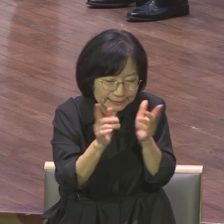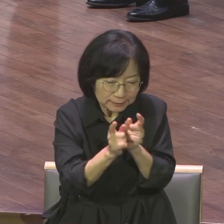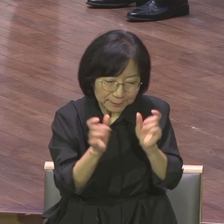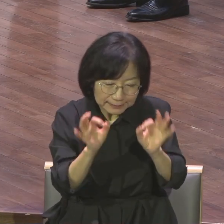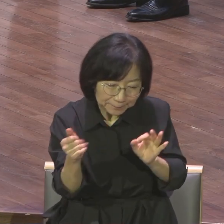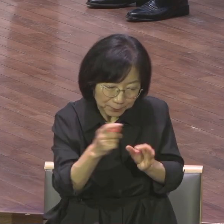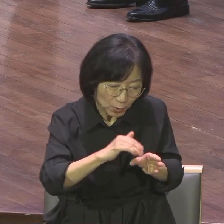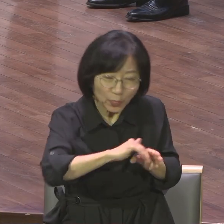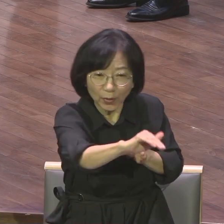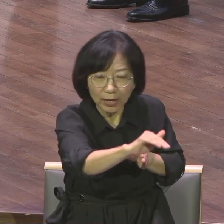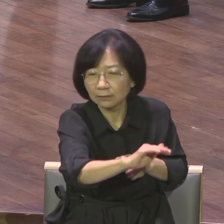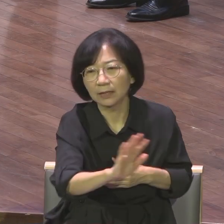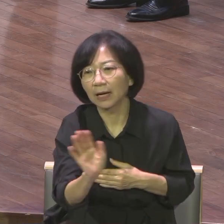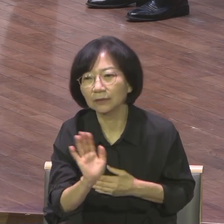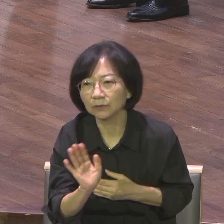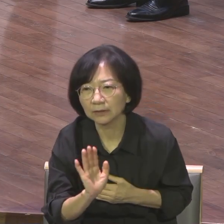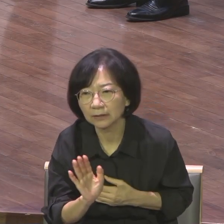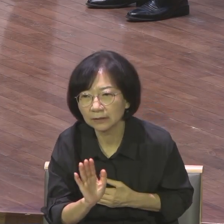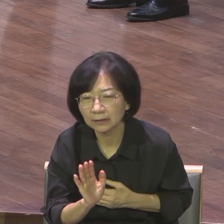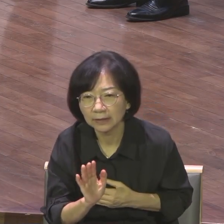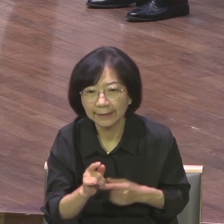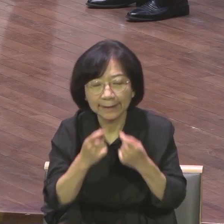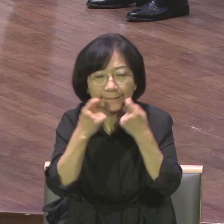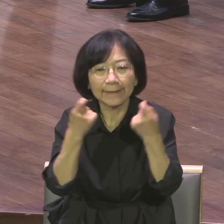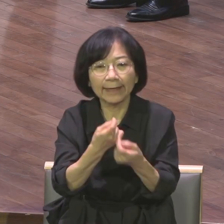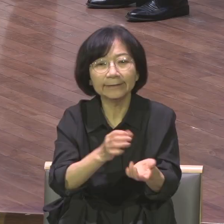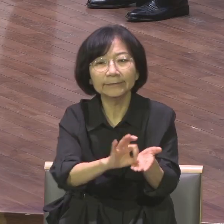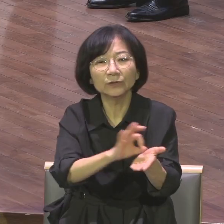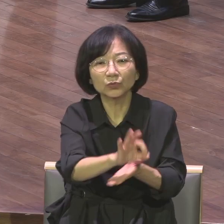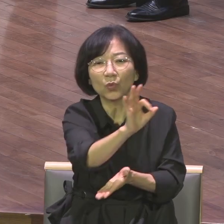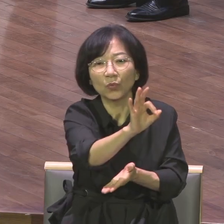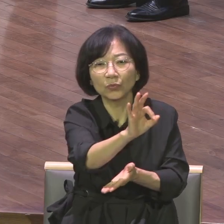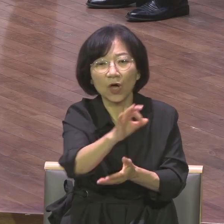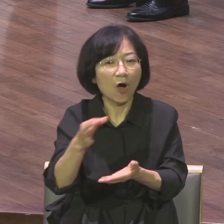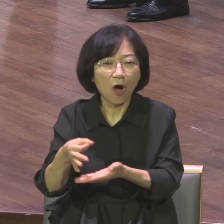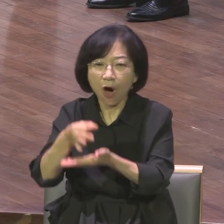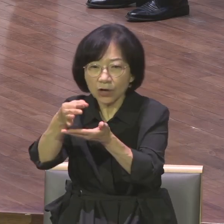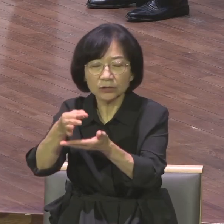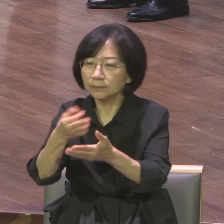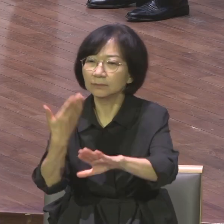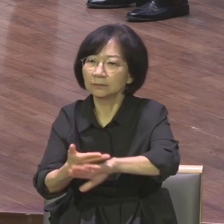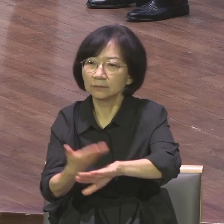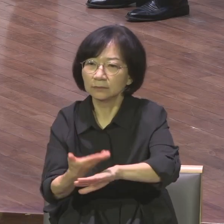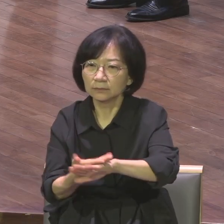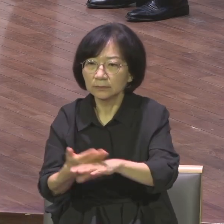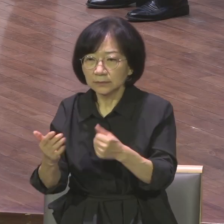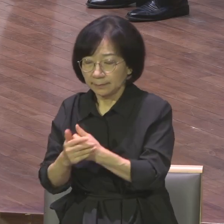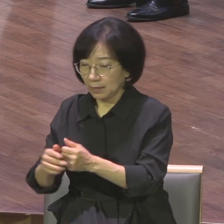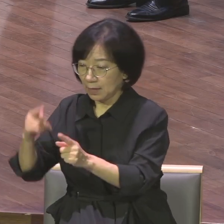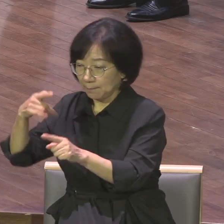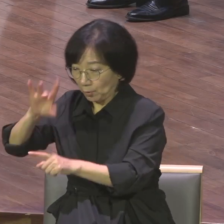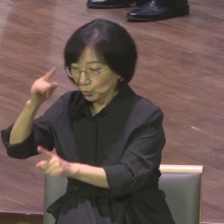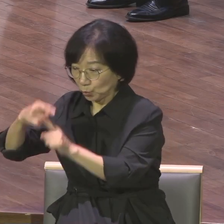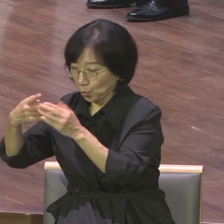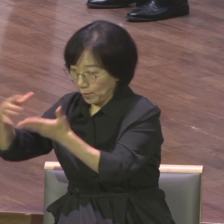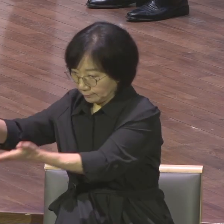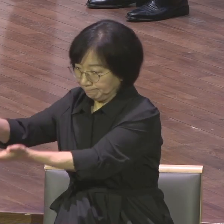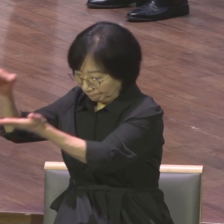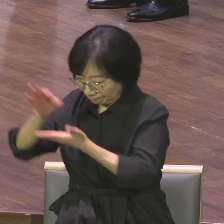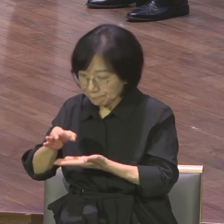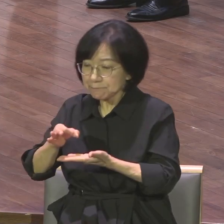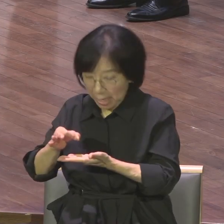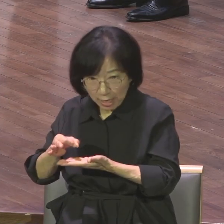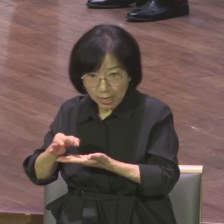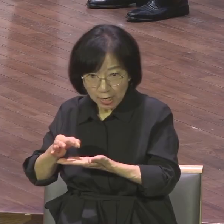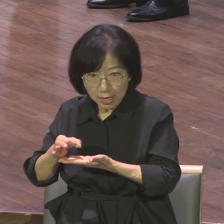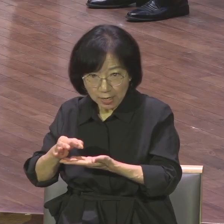그 사람의 주는 돈이지 교회와는 상관이 없는 겁니다. 그래서 하나님이 받으신 헌금이 아니에요. 헌금이란